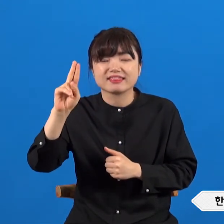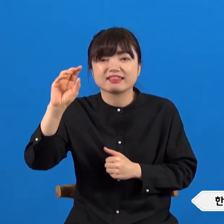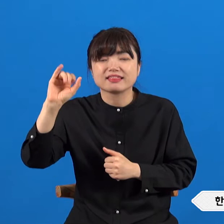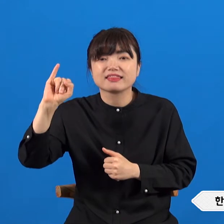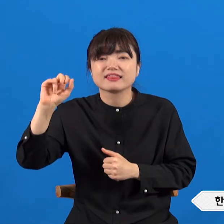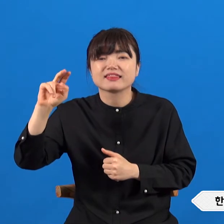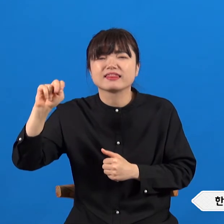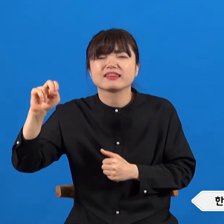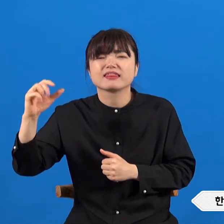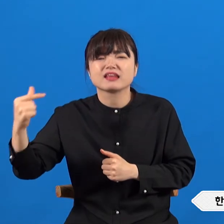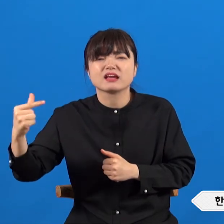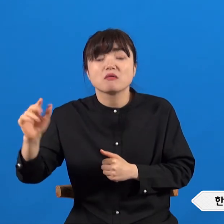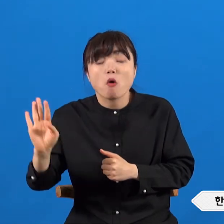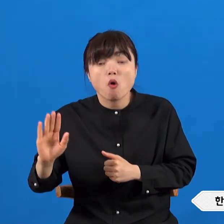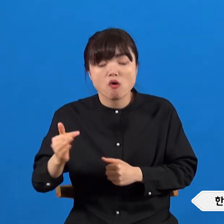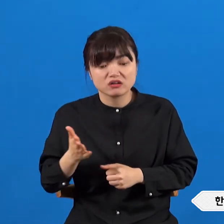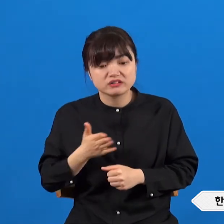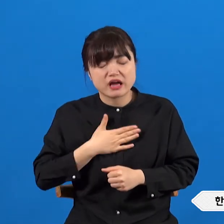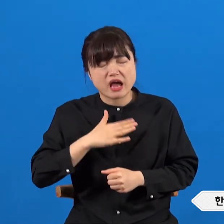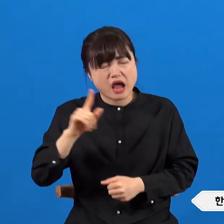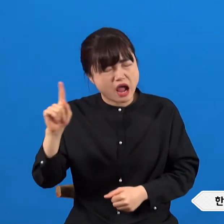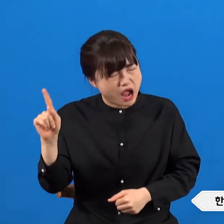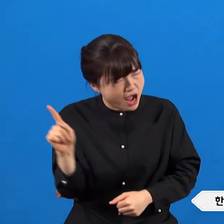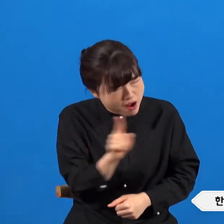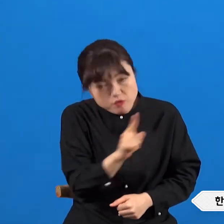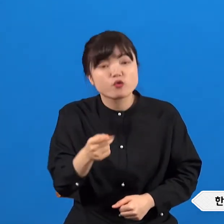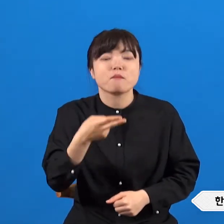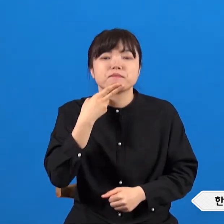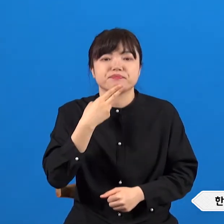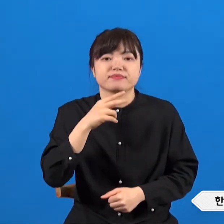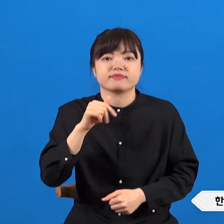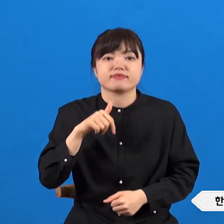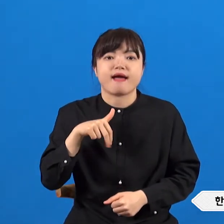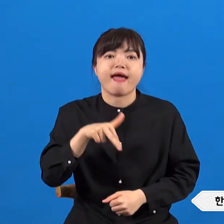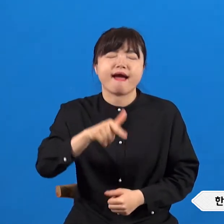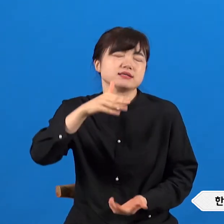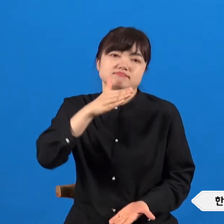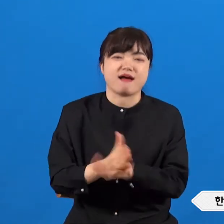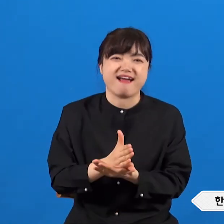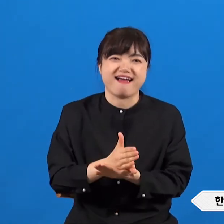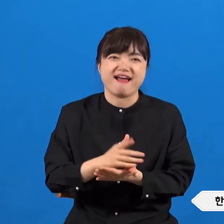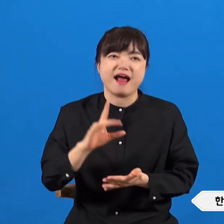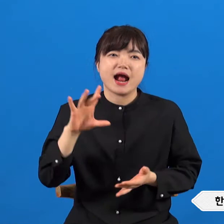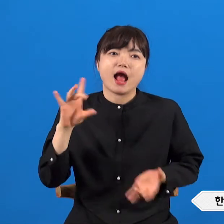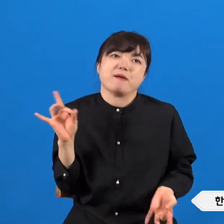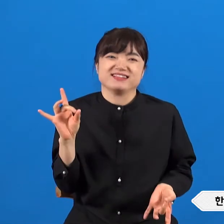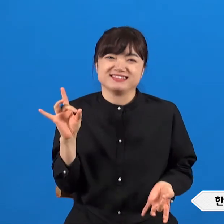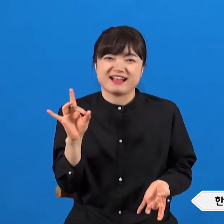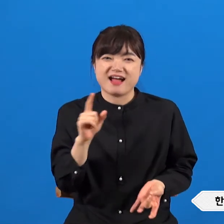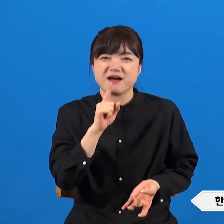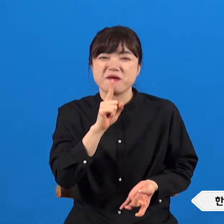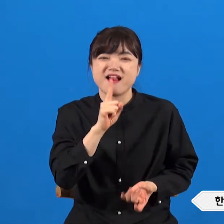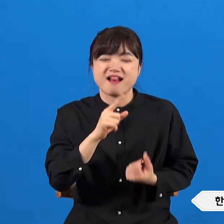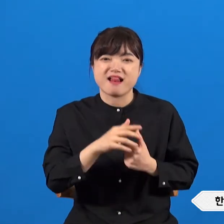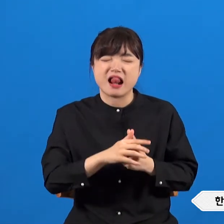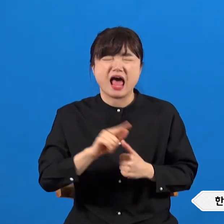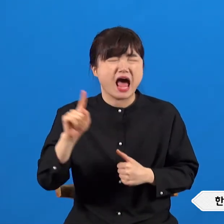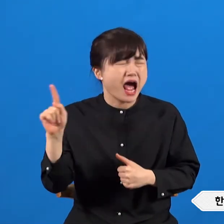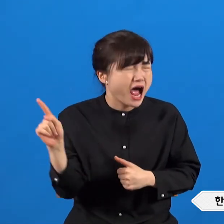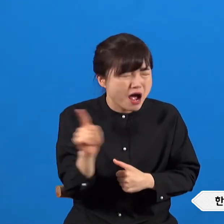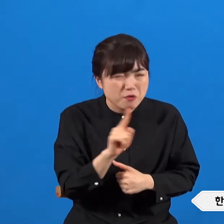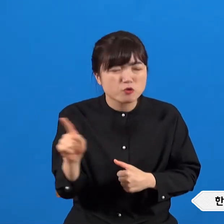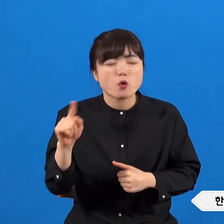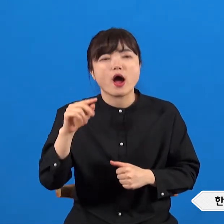지옥에 가기 위해서 내가 해야 할 일이 무엇인가? Nothing, 아무것도 없다입니다. 아무것도